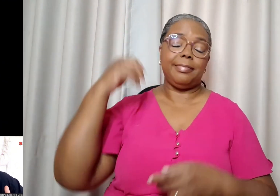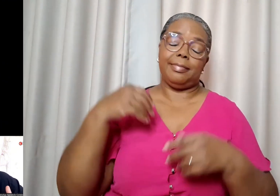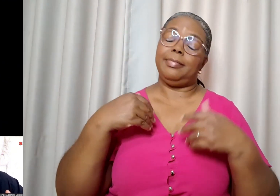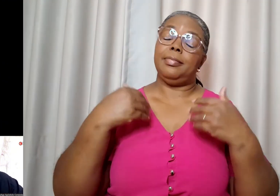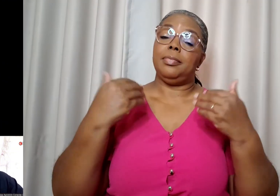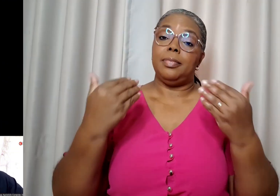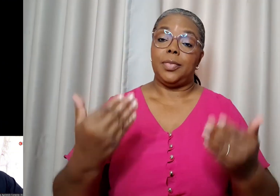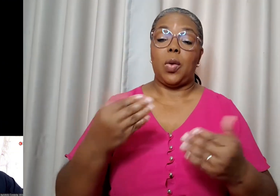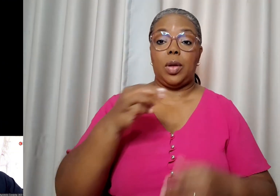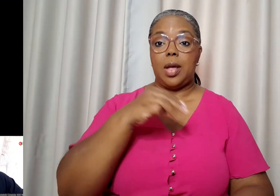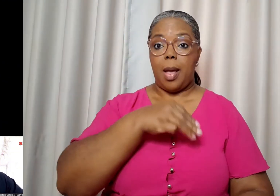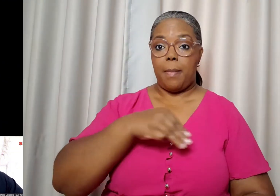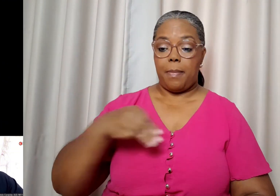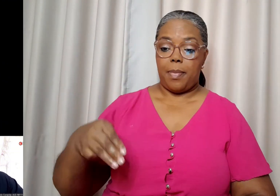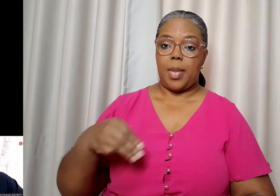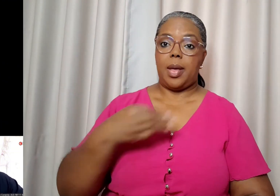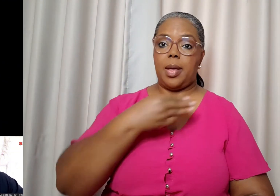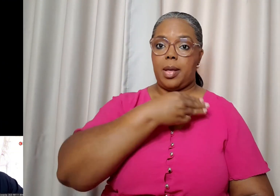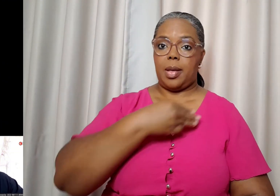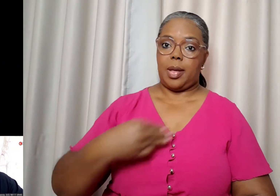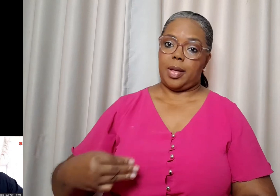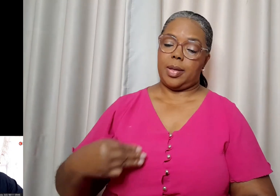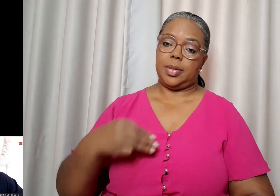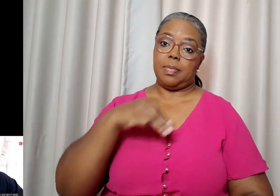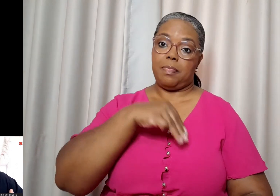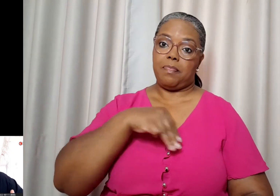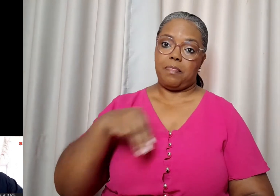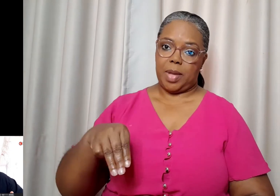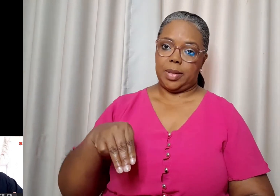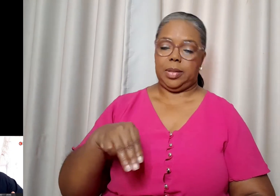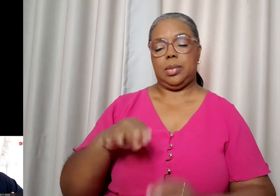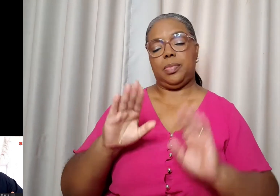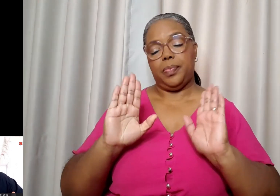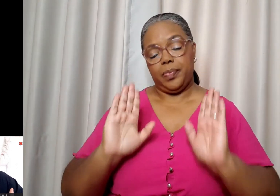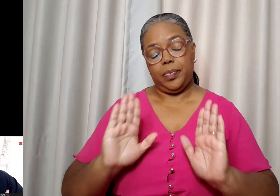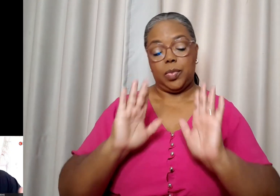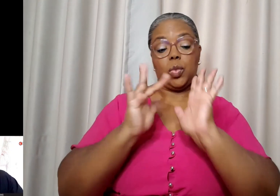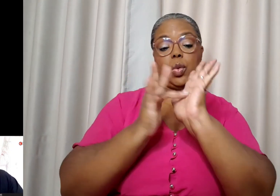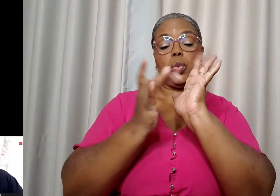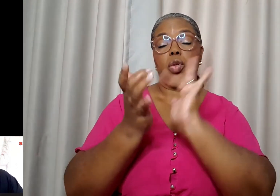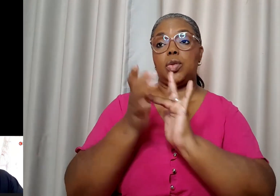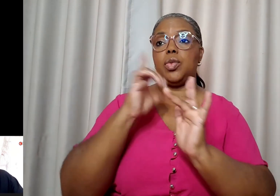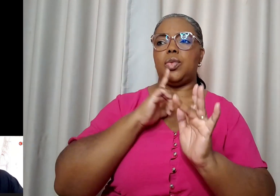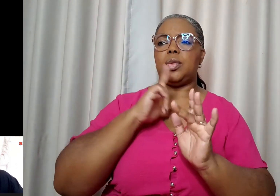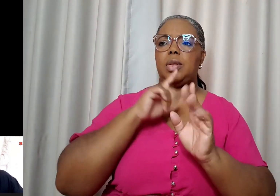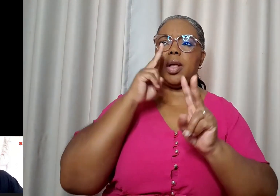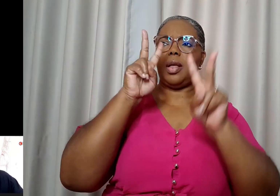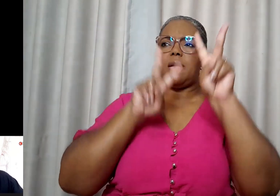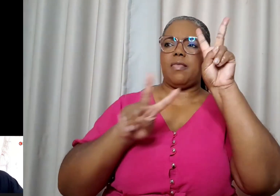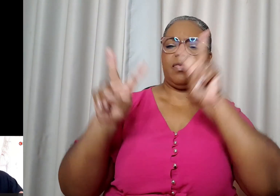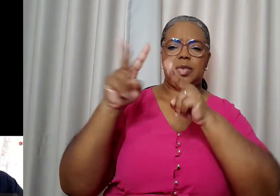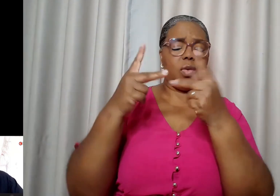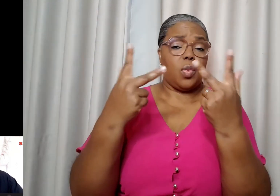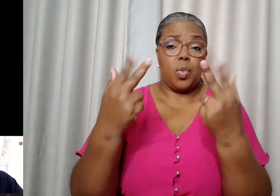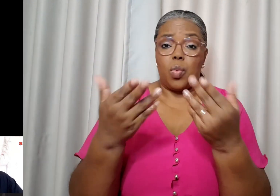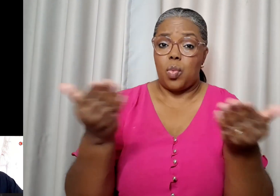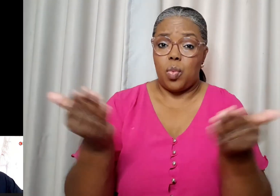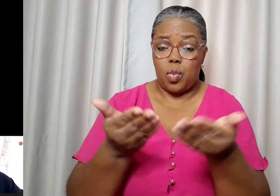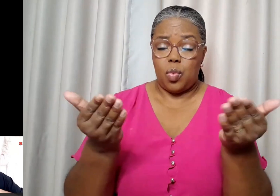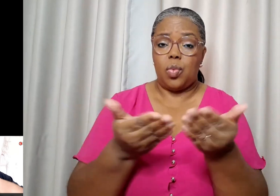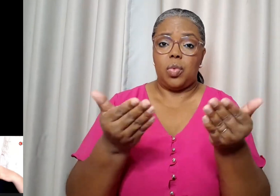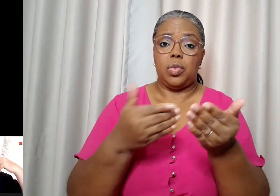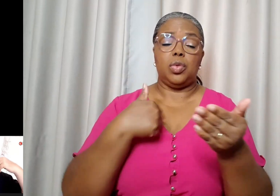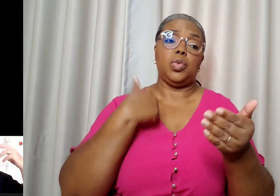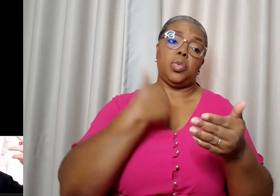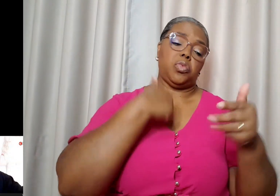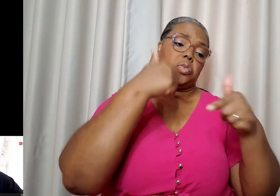que entender que Jesus tinha a visão como nós temos hoje, que nós trabalhamos,